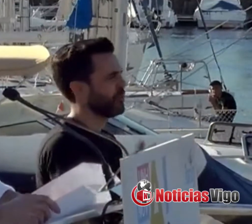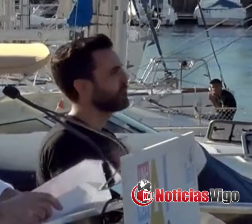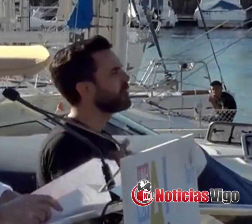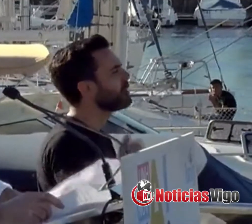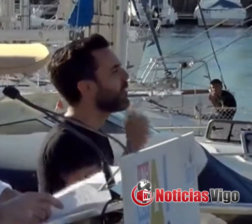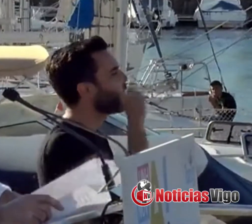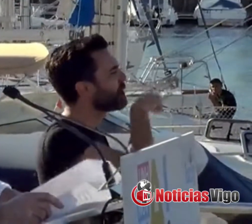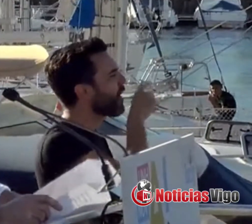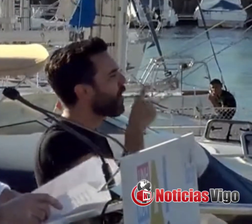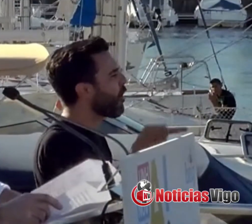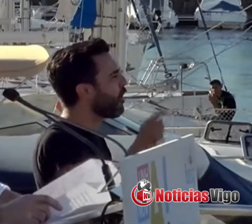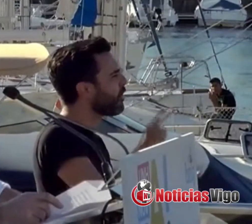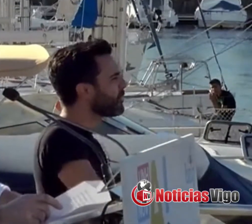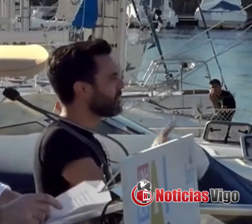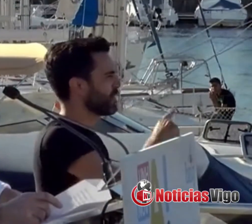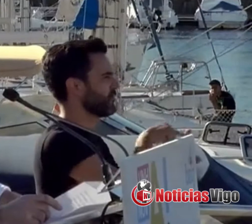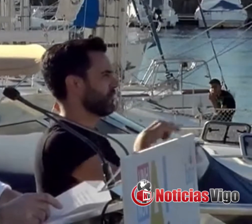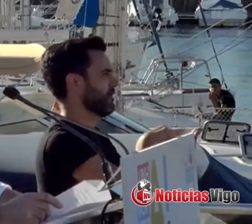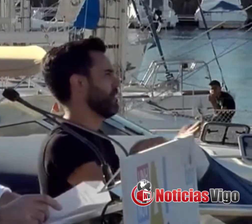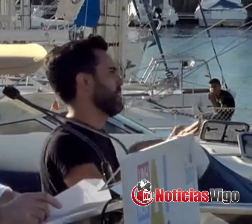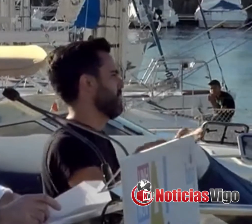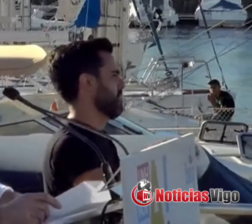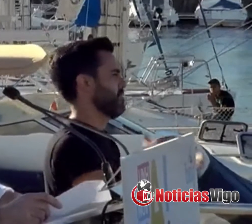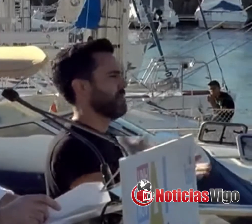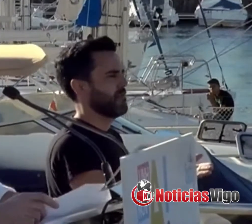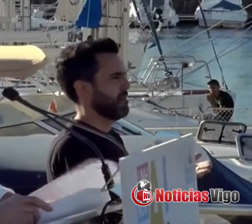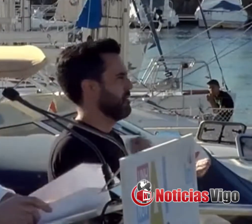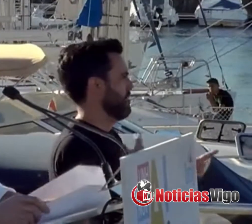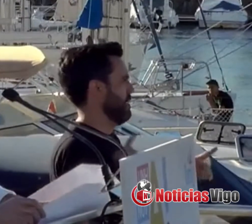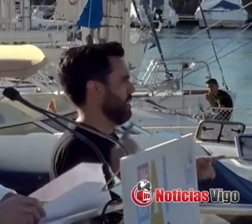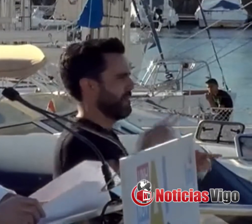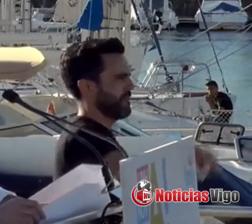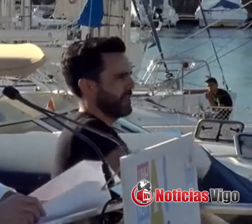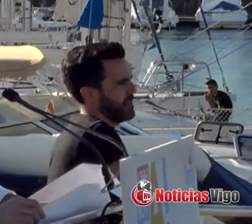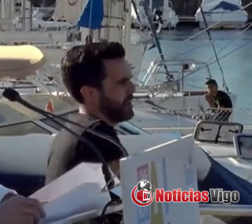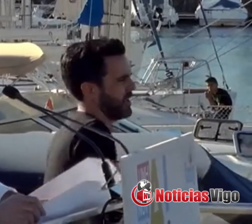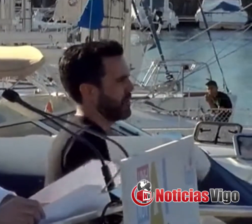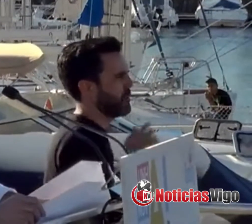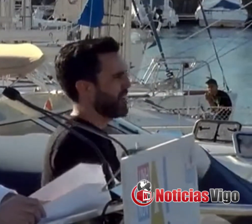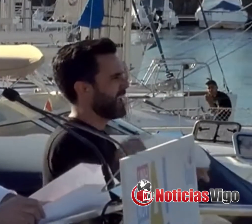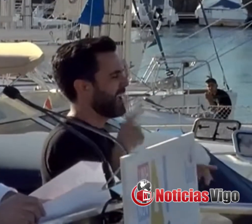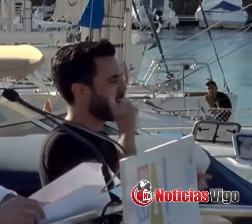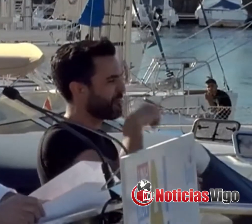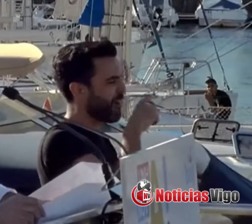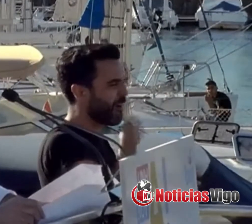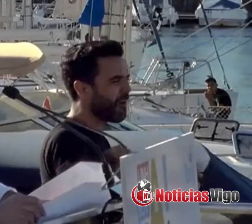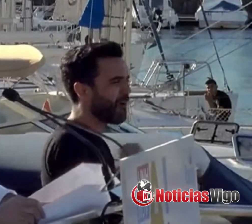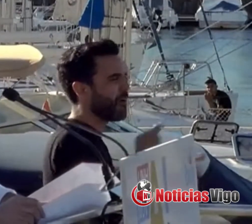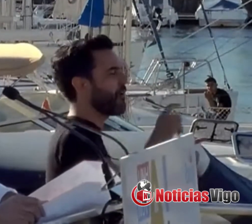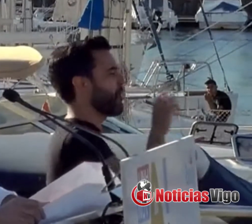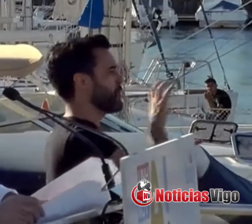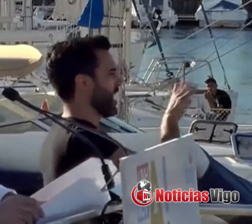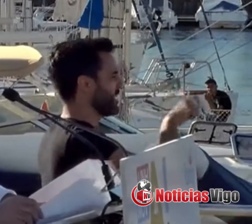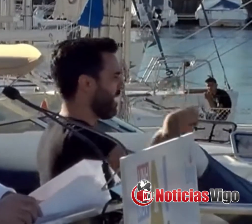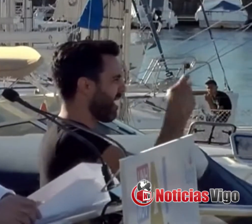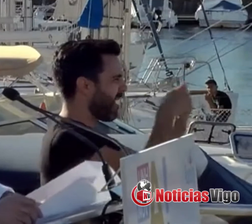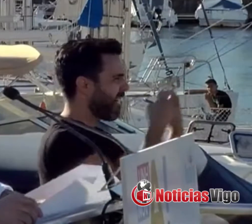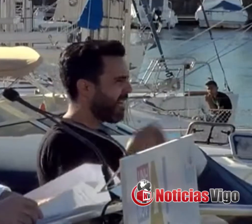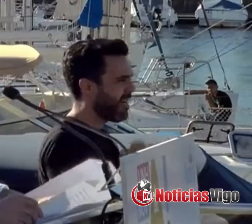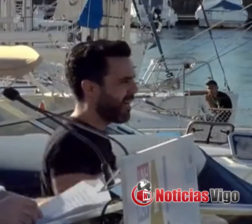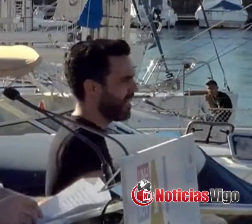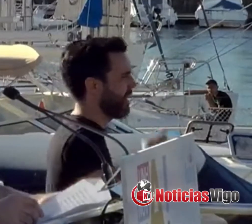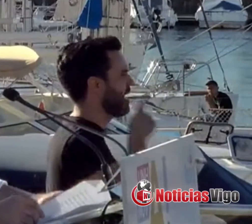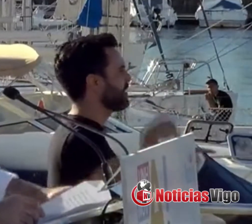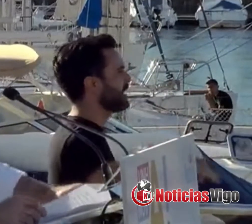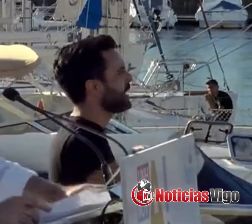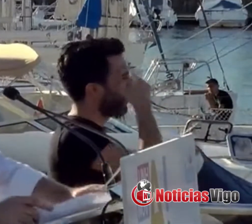que Feixó repita na Xunta antes de que Feixó destrúa definitivamente o noso país. Ese é a escolla e o reto que temos o